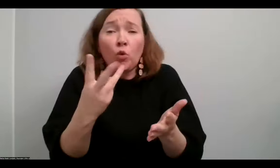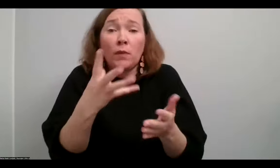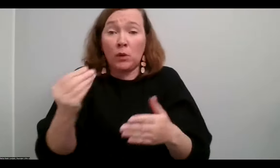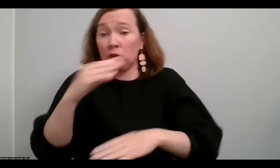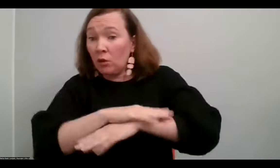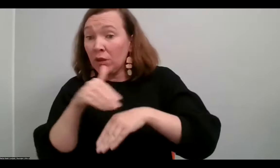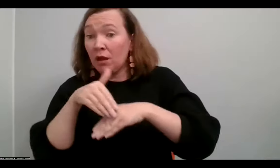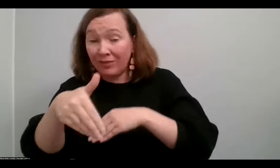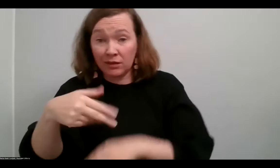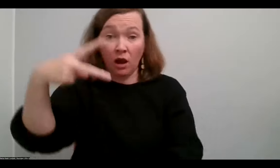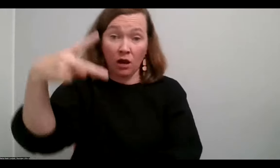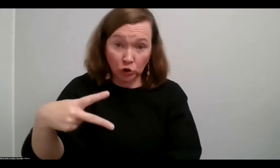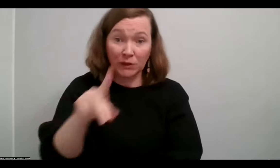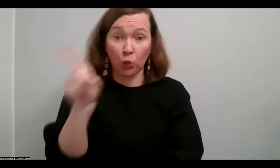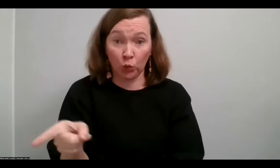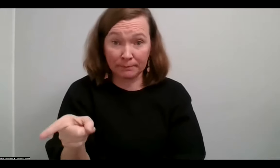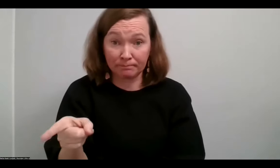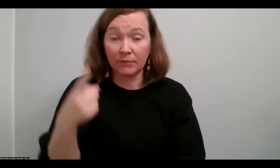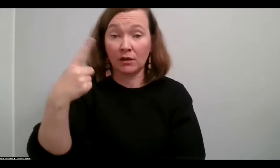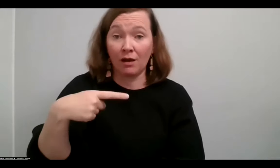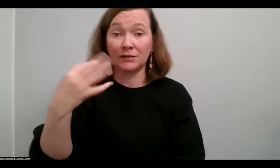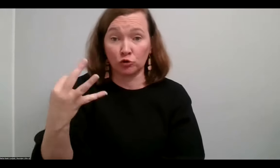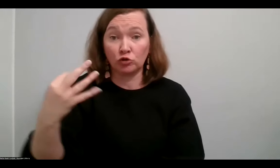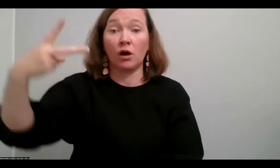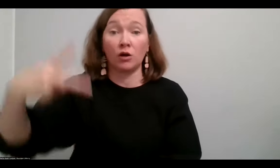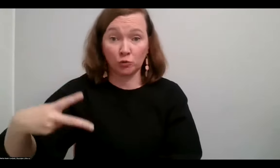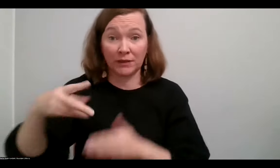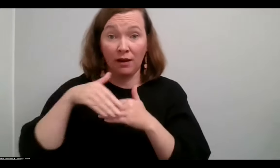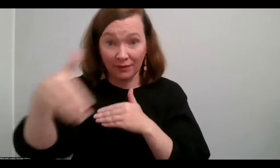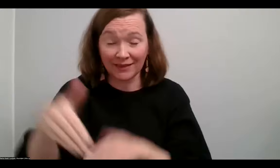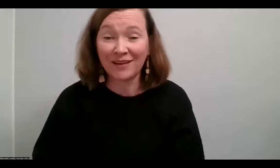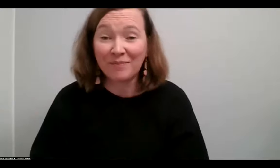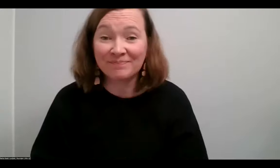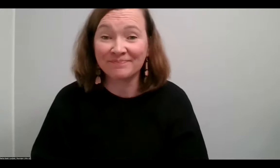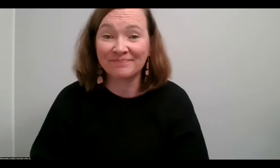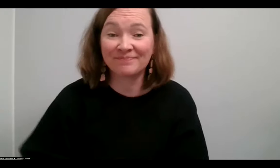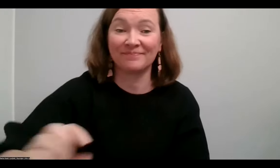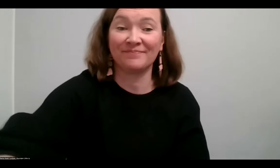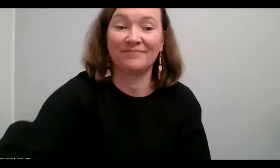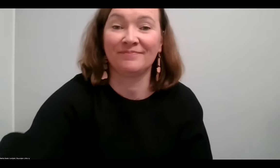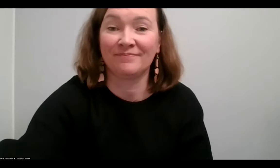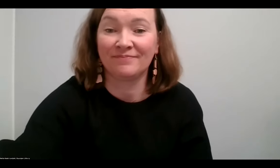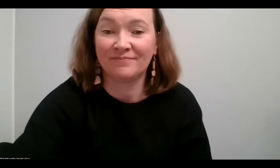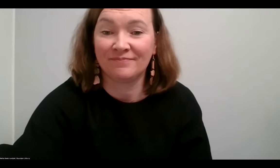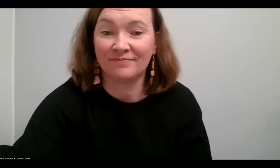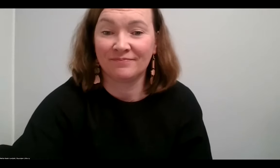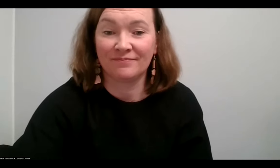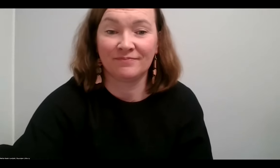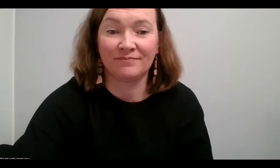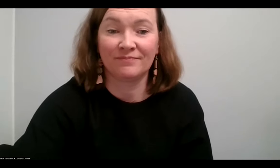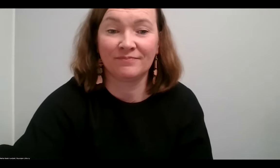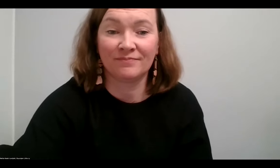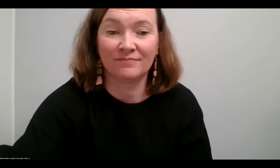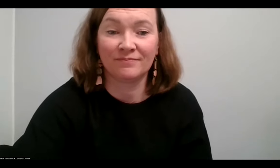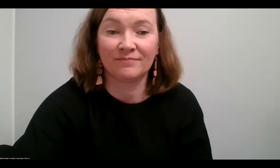herättää paljon keskustelua. Mutta muutaman minuutin tauko, jatketaan 20 yli, eli 18.20.